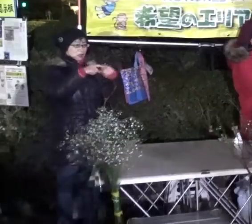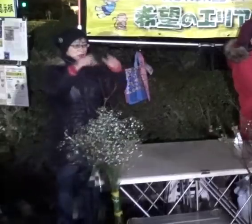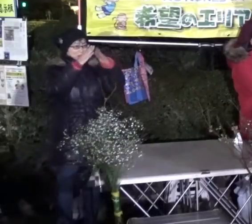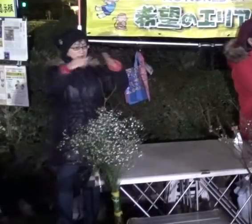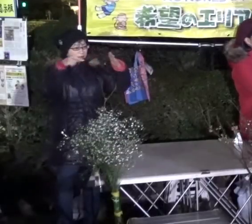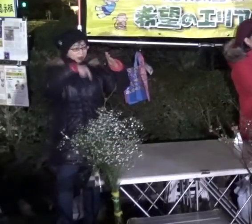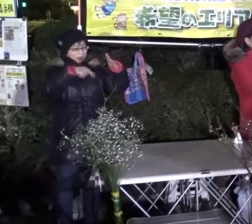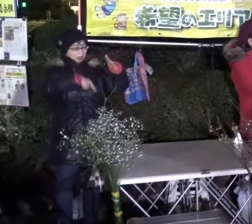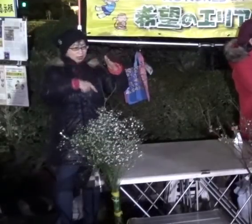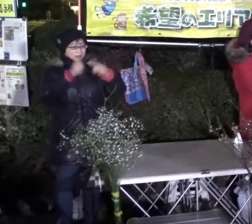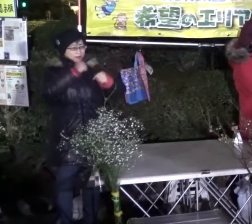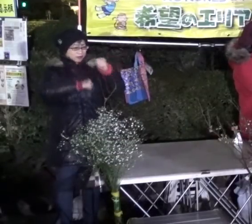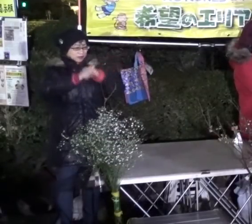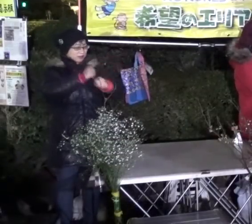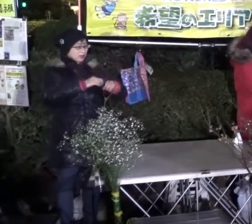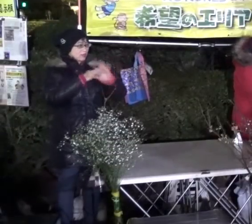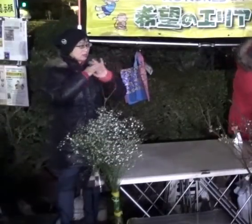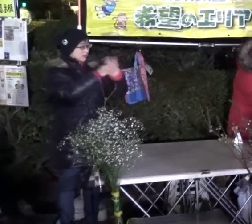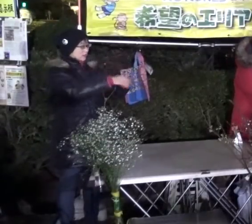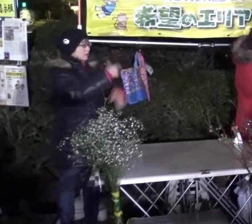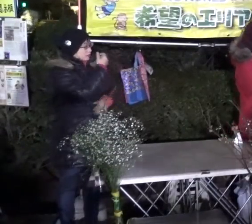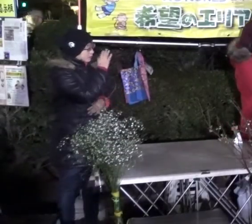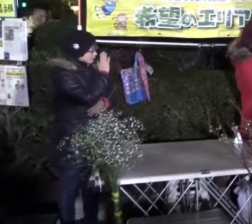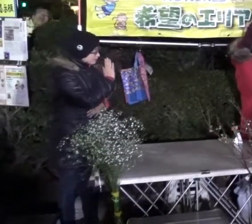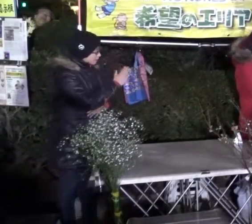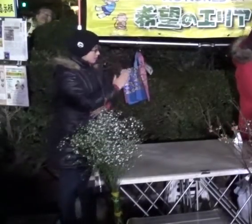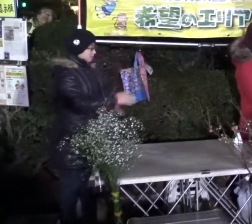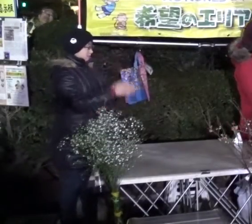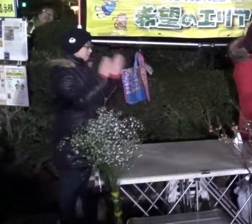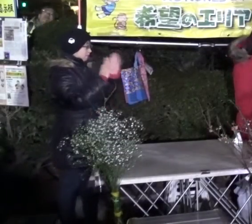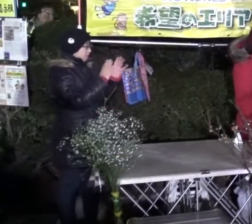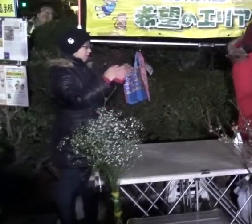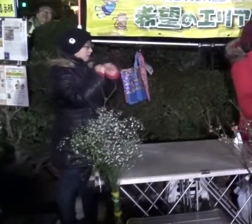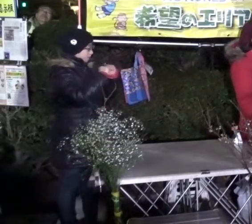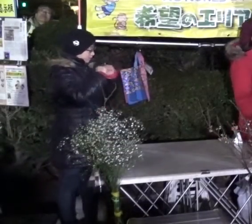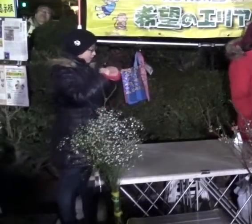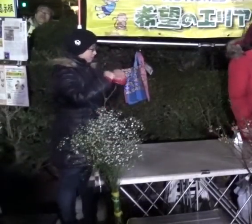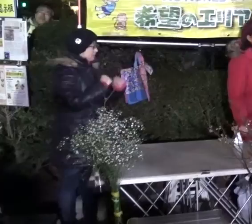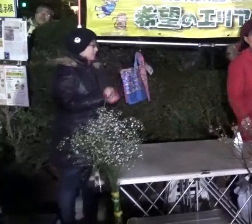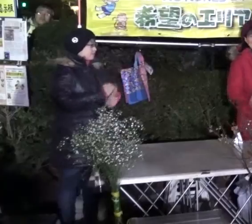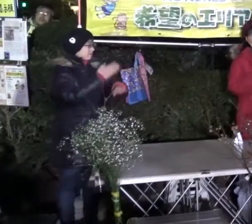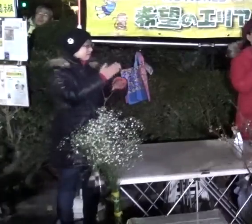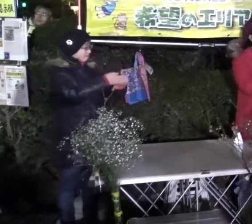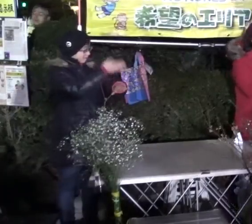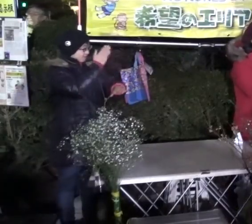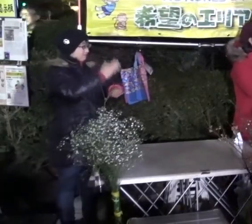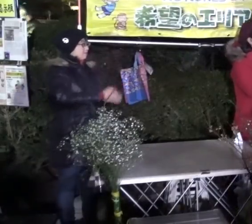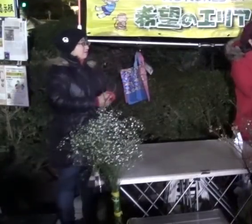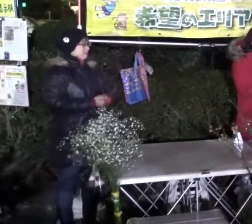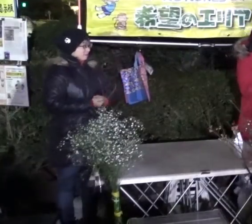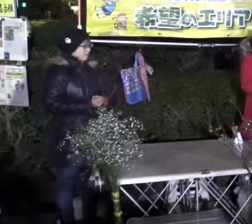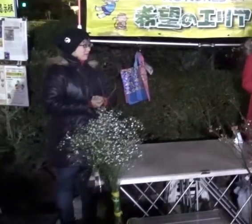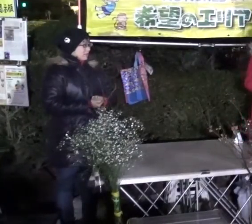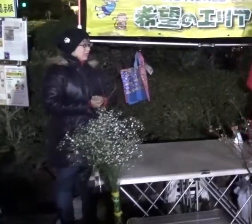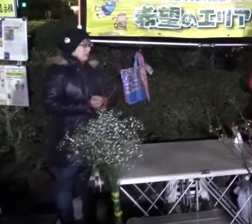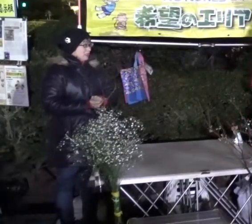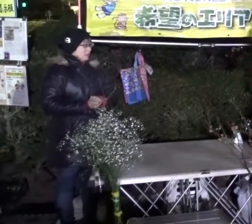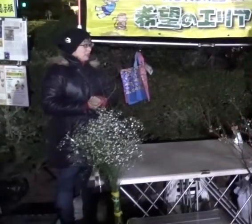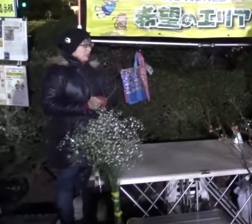で活躍続けてください。ありがとうございました。はいありがとうございました